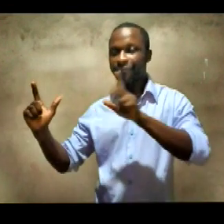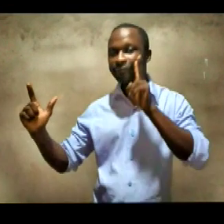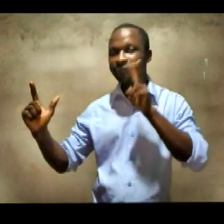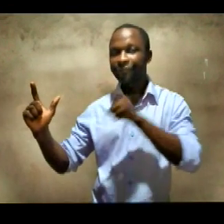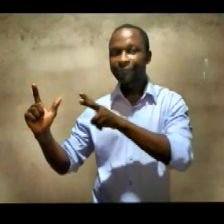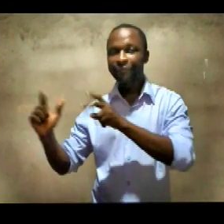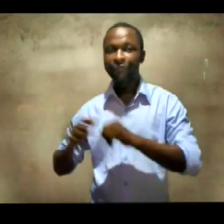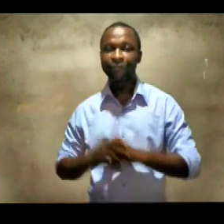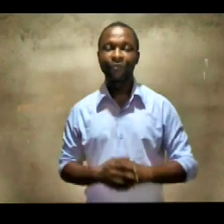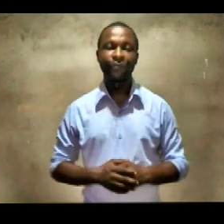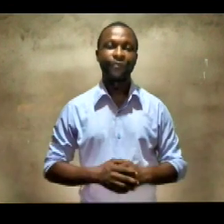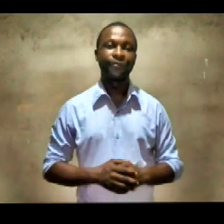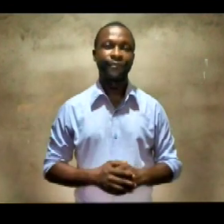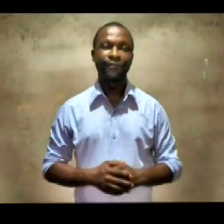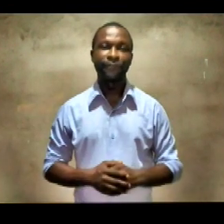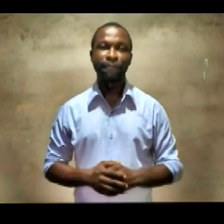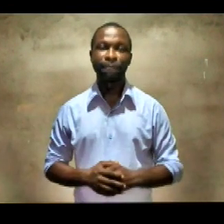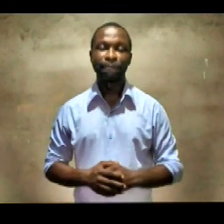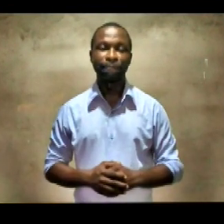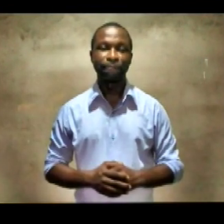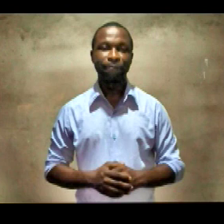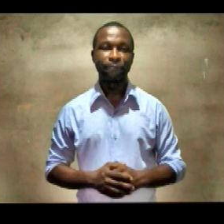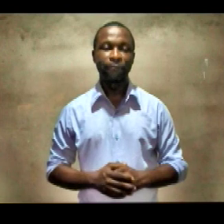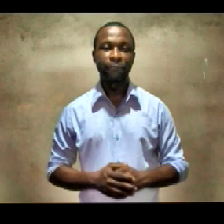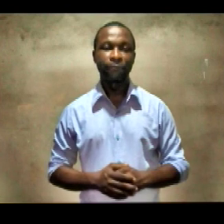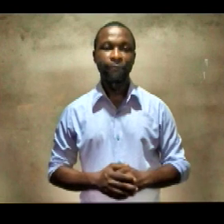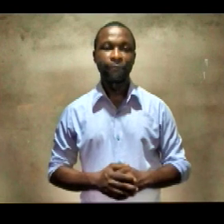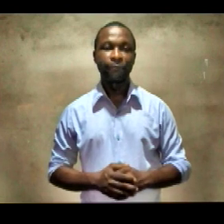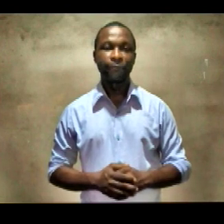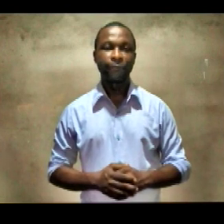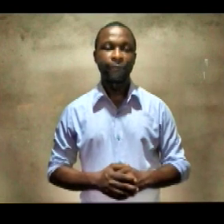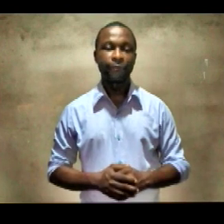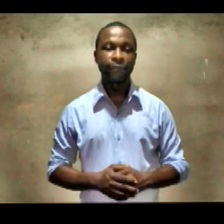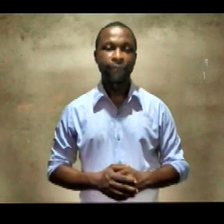publics, Emmanuel Nganou Djoumessi. Le reportage de Rodrigue Bertrand.